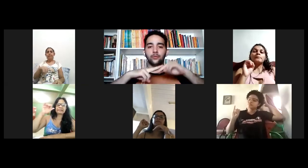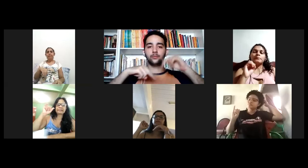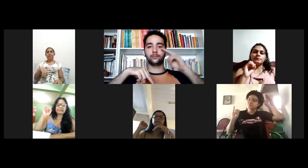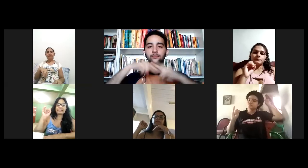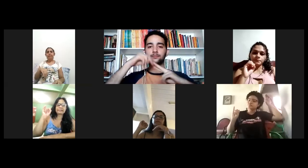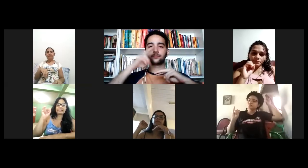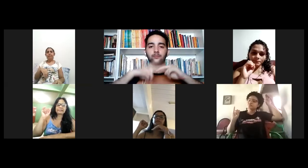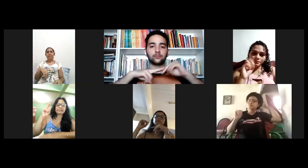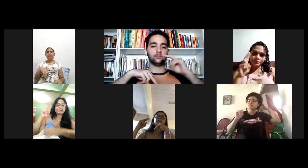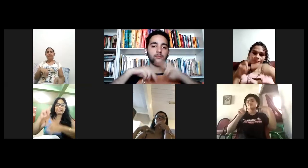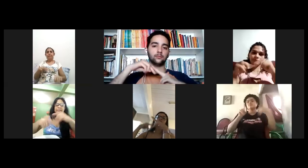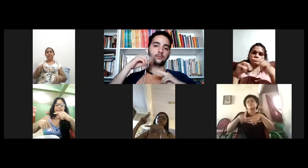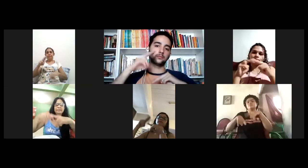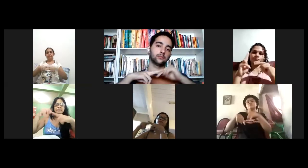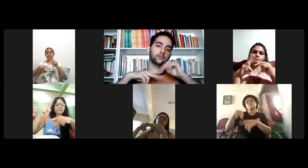Junho.